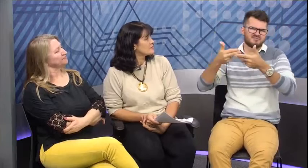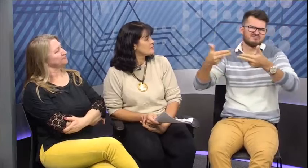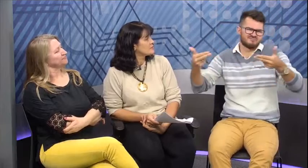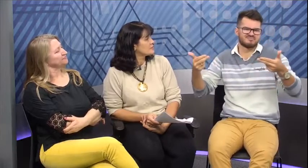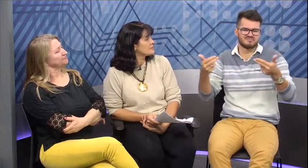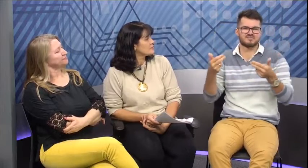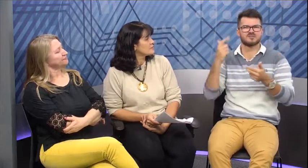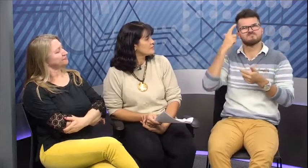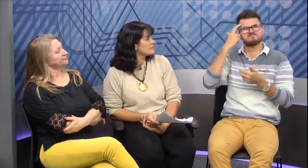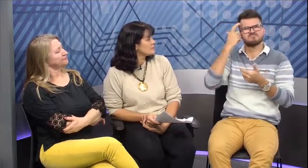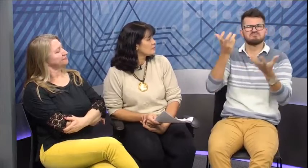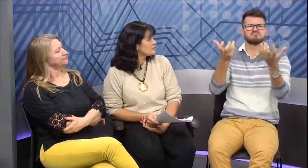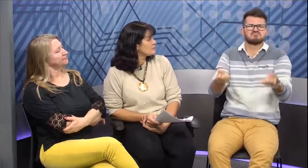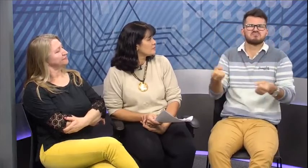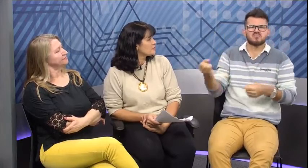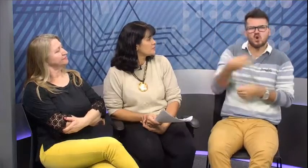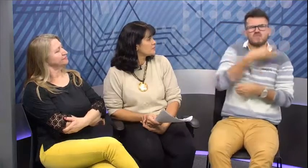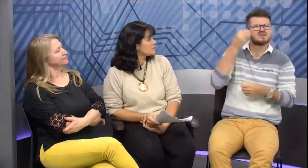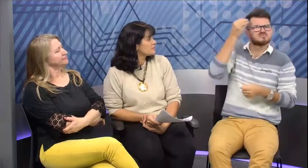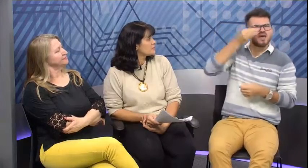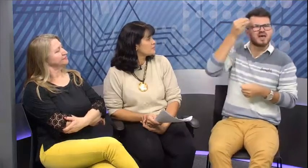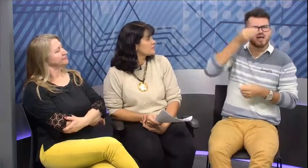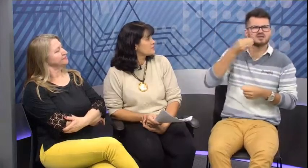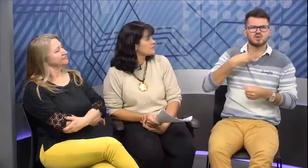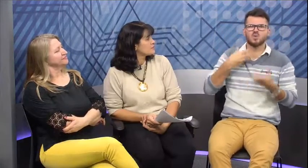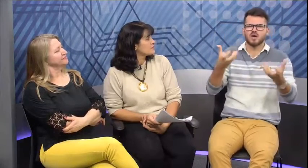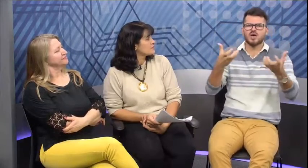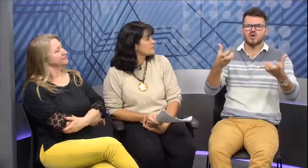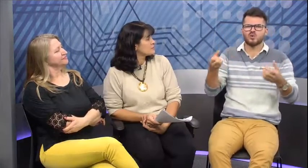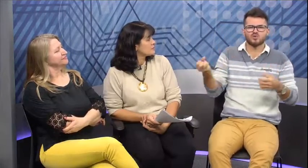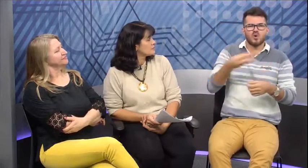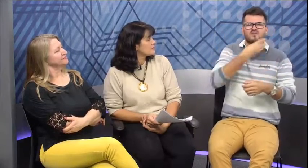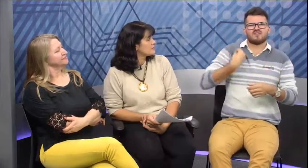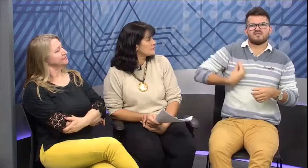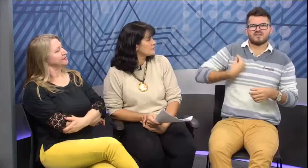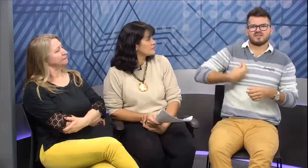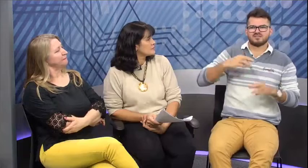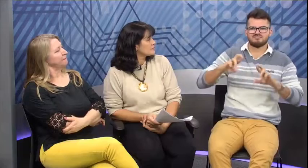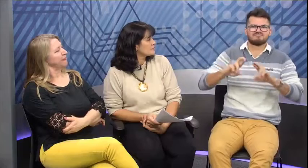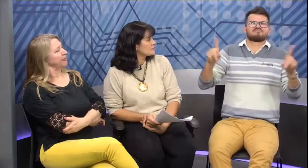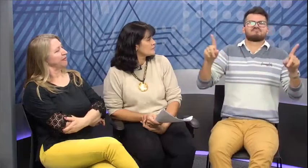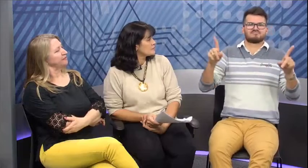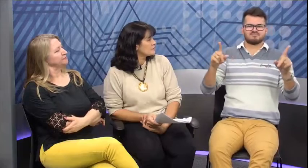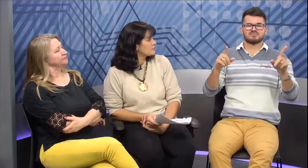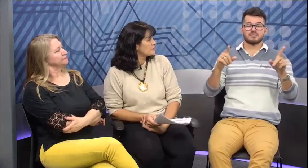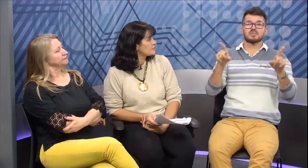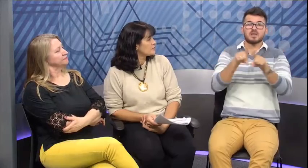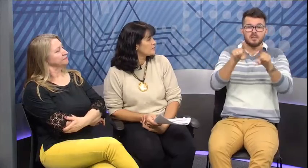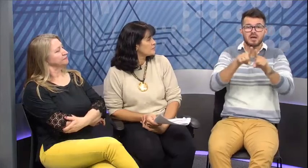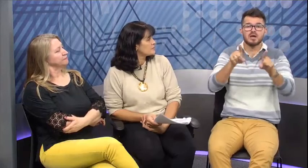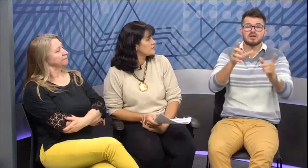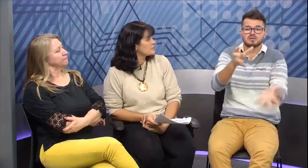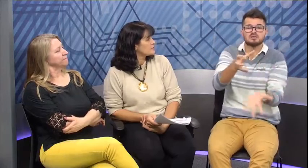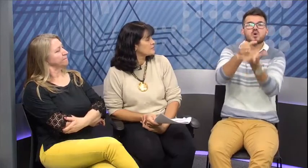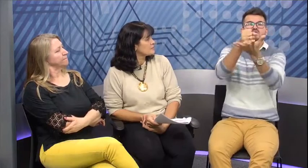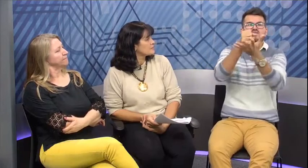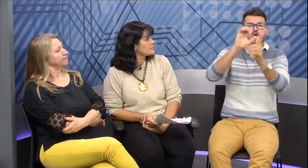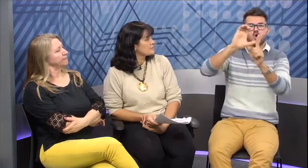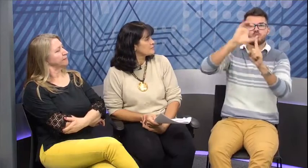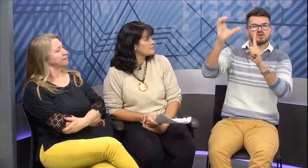da família, né, longe das pessoas, mas está sendo uma nova experiência, né, ter uma nova vida, estilo de